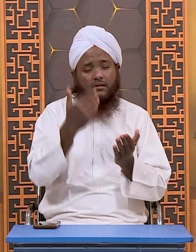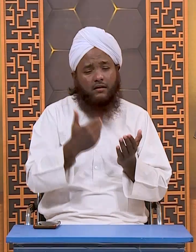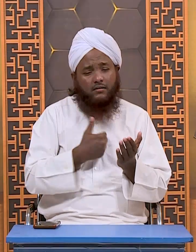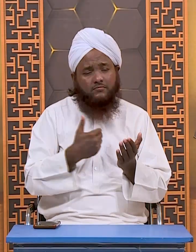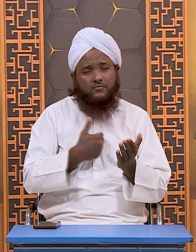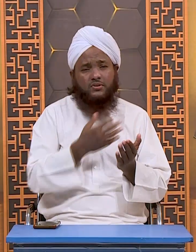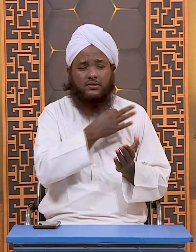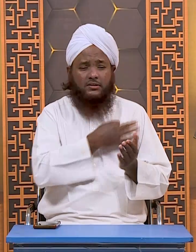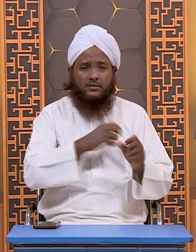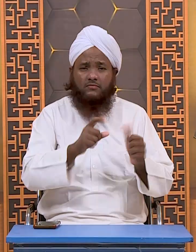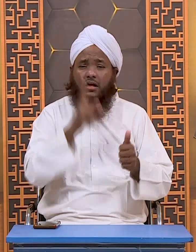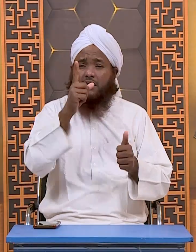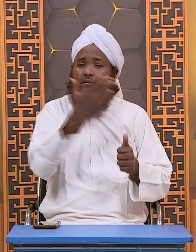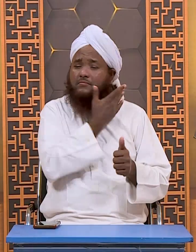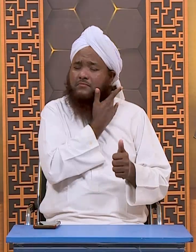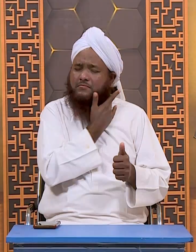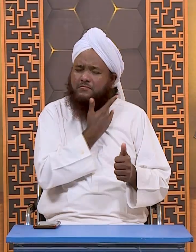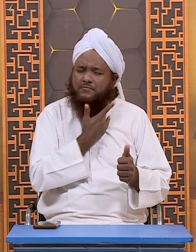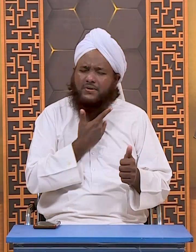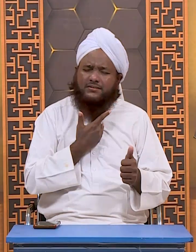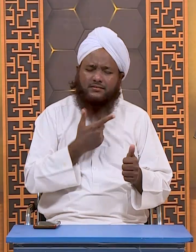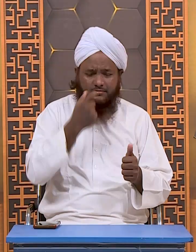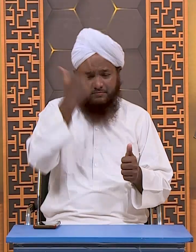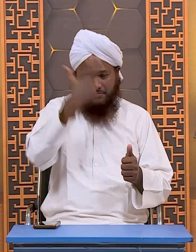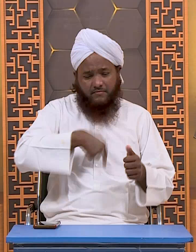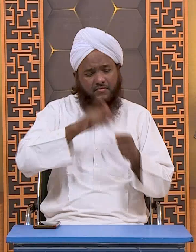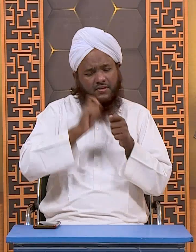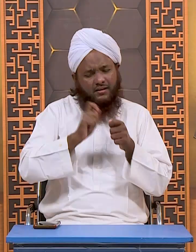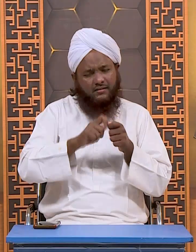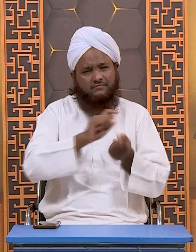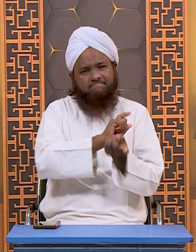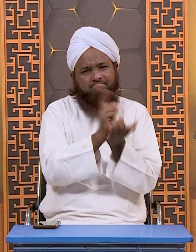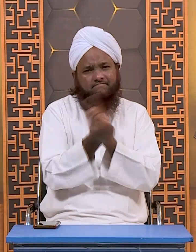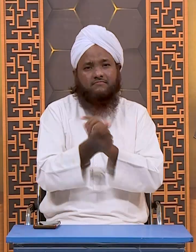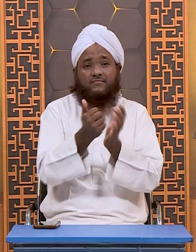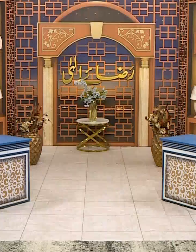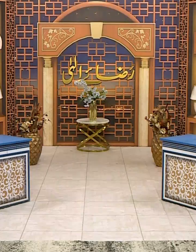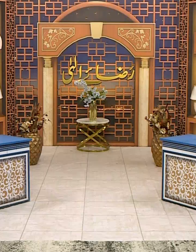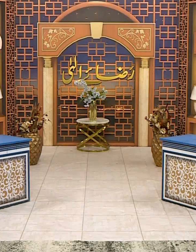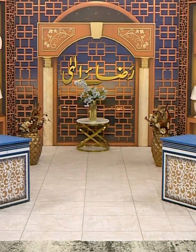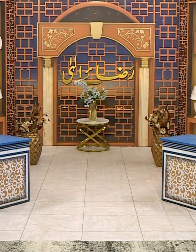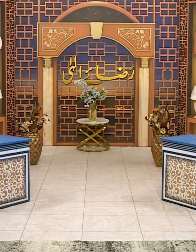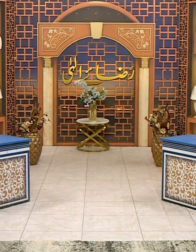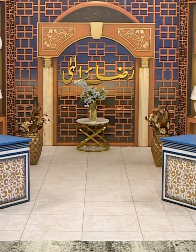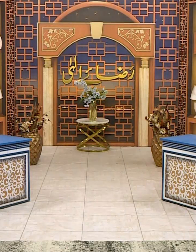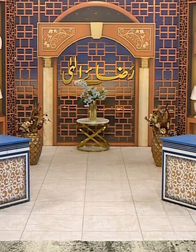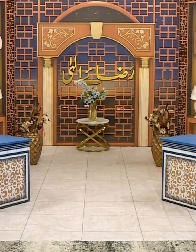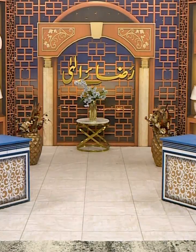لے، اللہ ہمیں اپنا محبوب بندہ بنا لے. یہ روایت میرے آقا صلی اللہ علیہ وسلم کی ہماری رہنمائی کر رہی ہے.